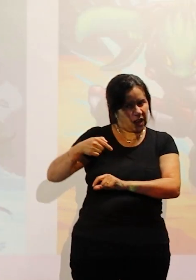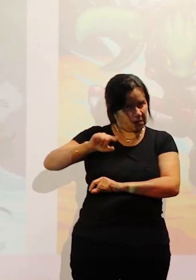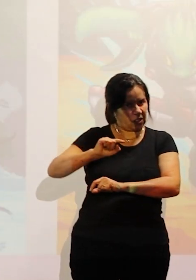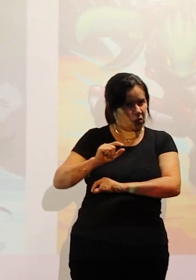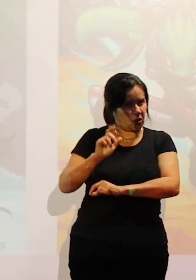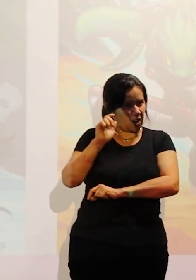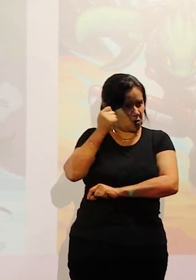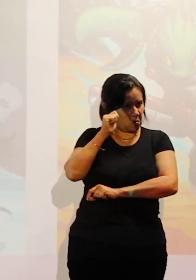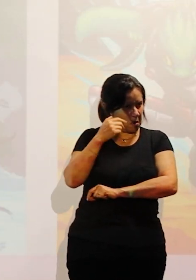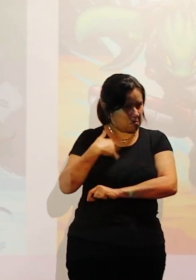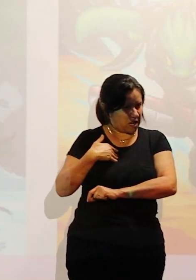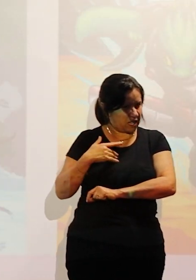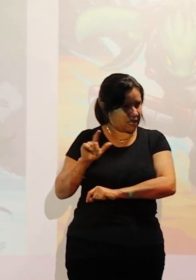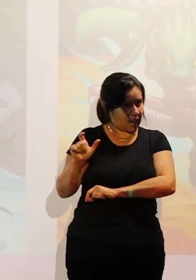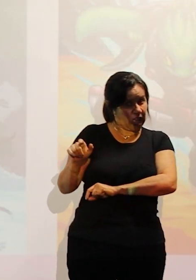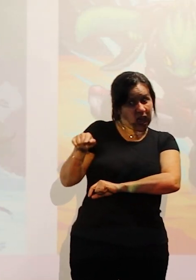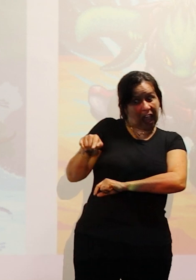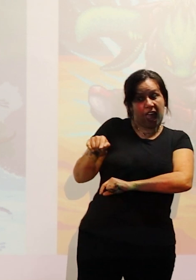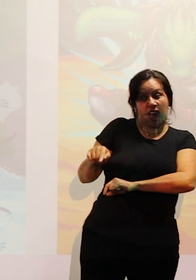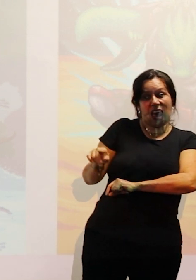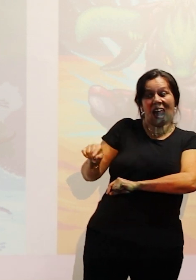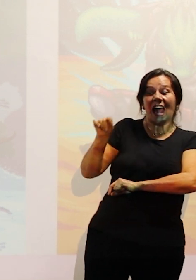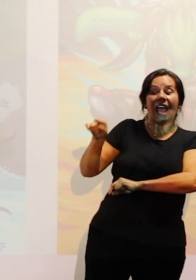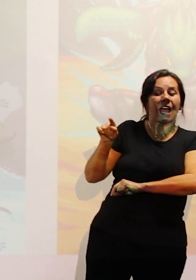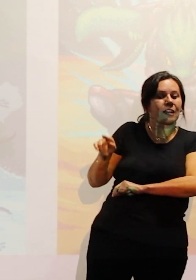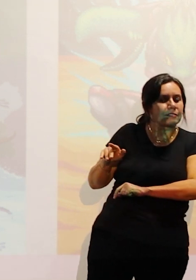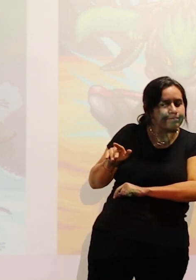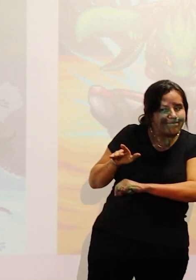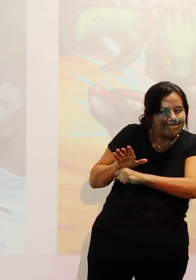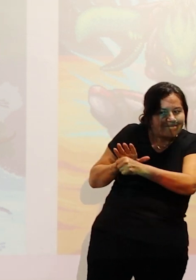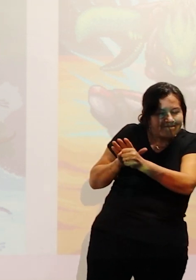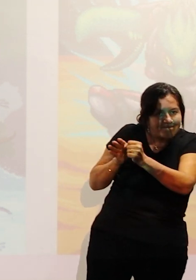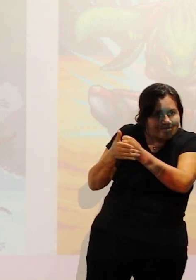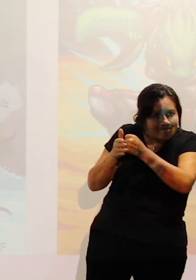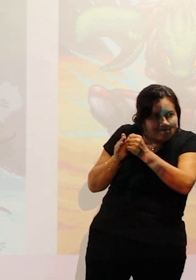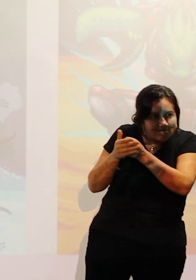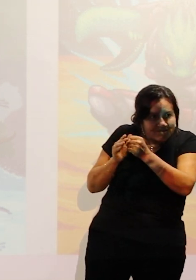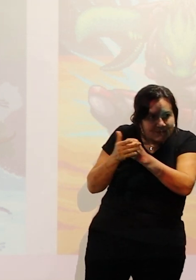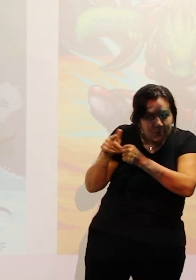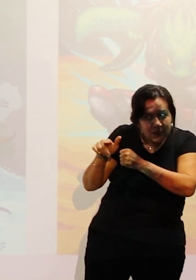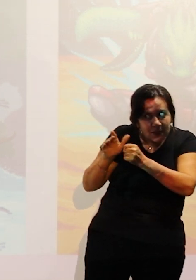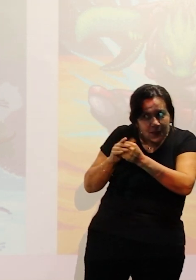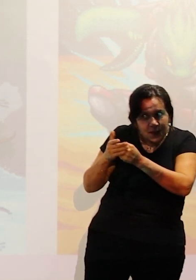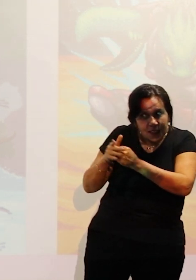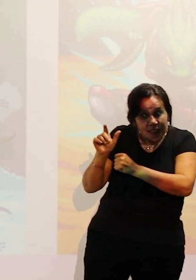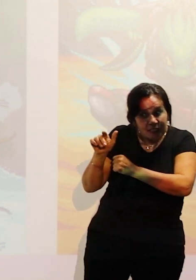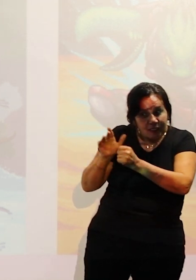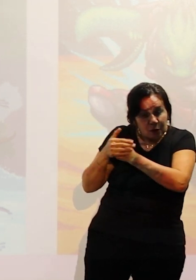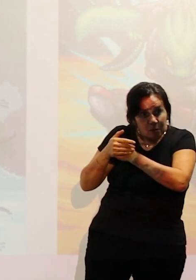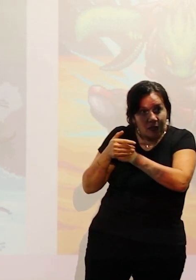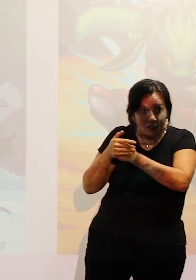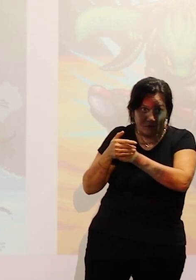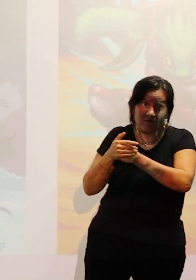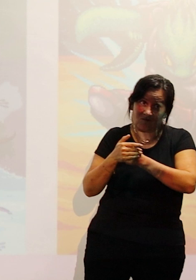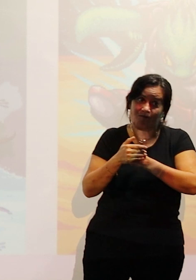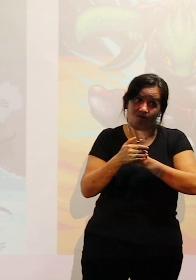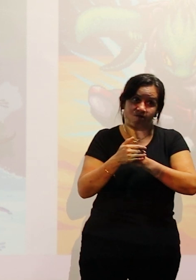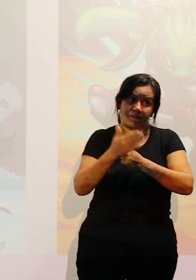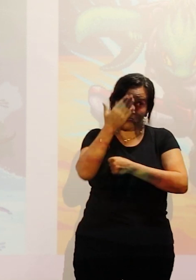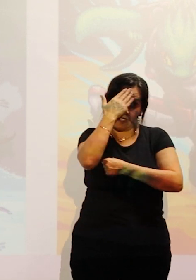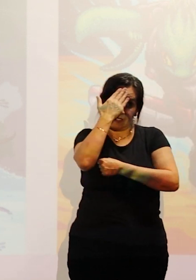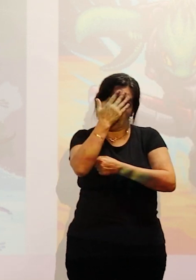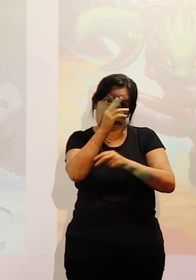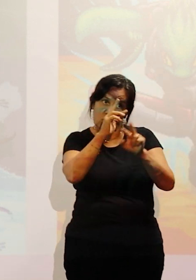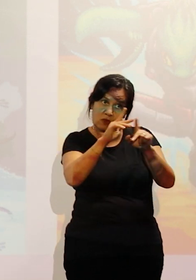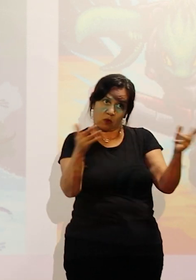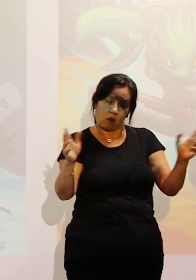ia falar, esse cara aqui, ó, ele tá suspeito. Então, é mais ou menos isso. Vou passar